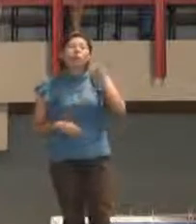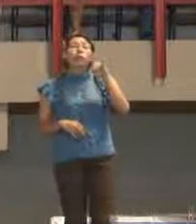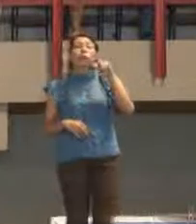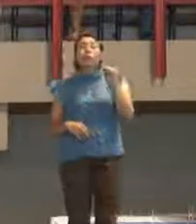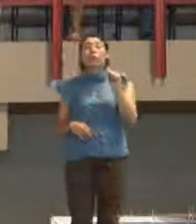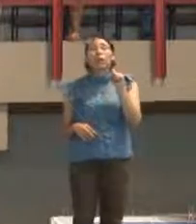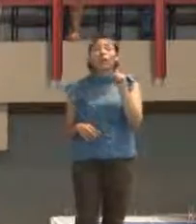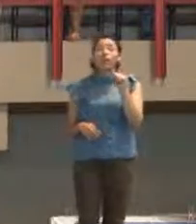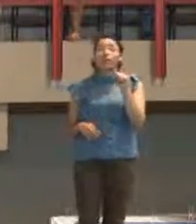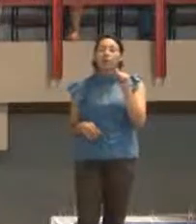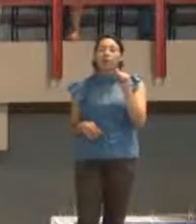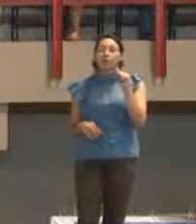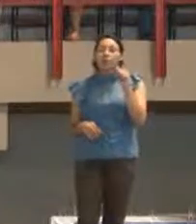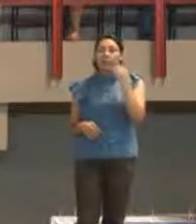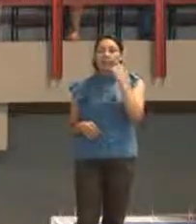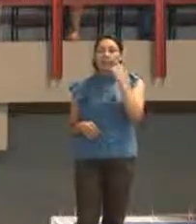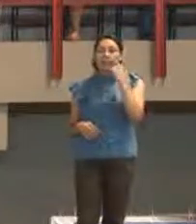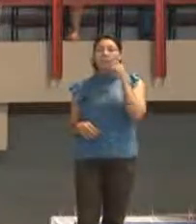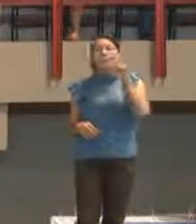dia